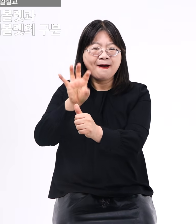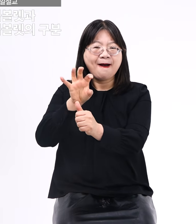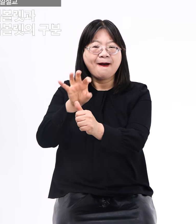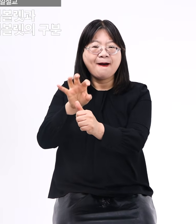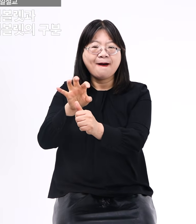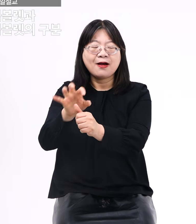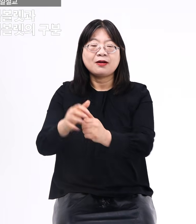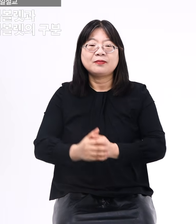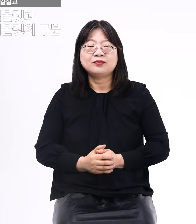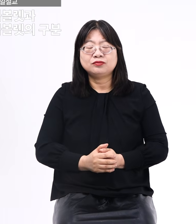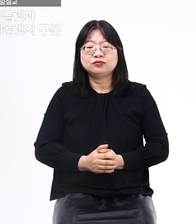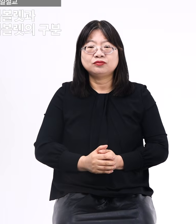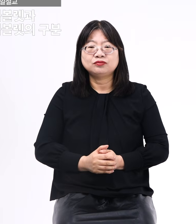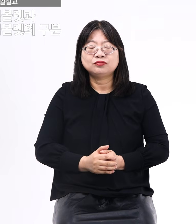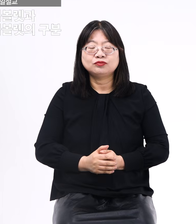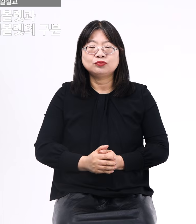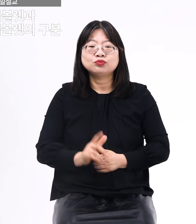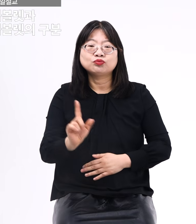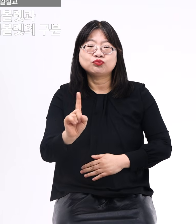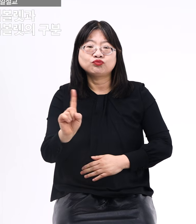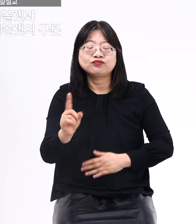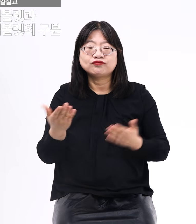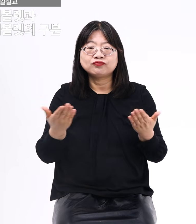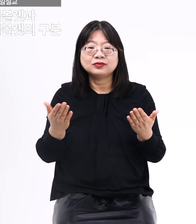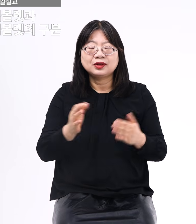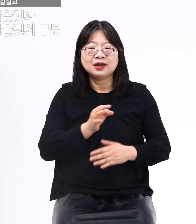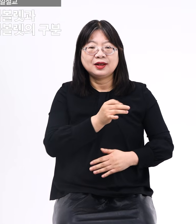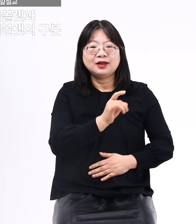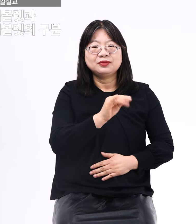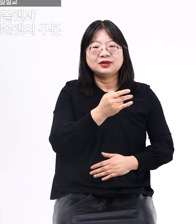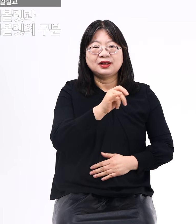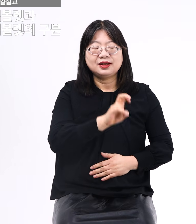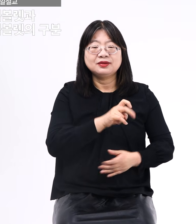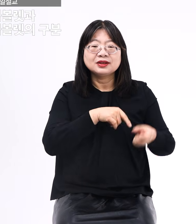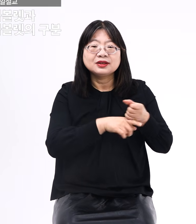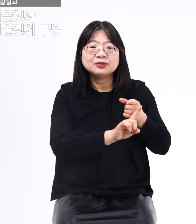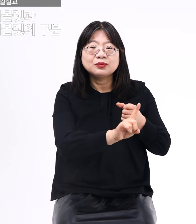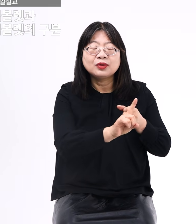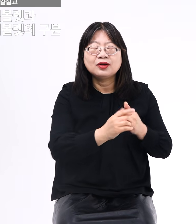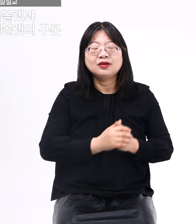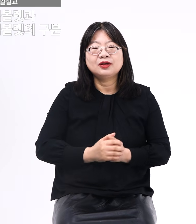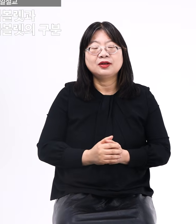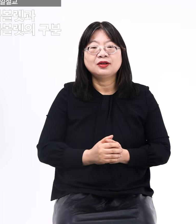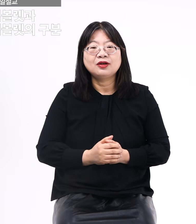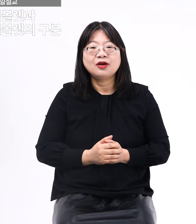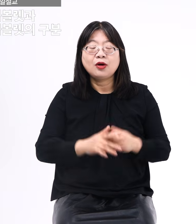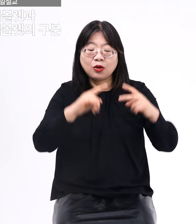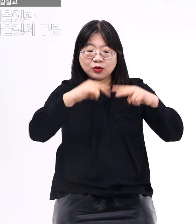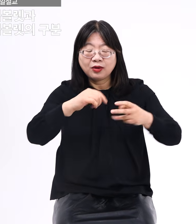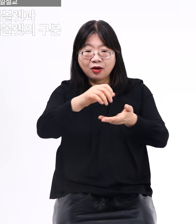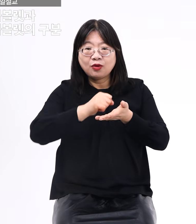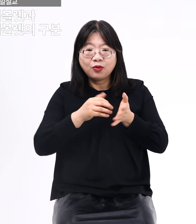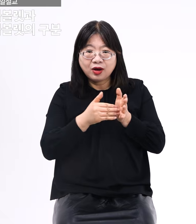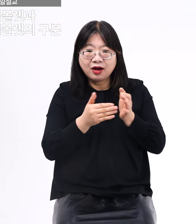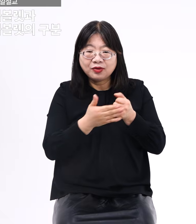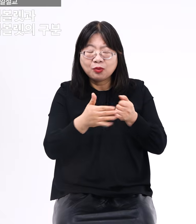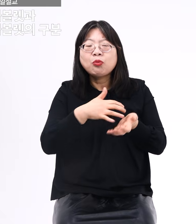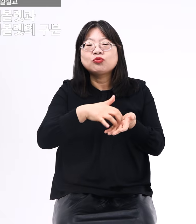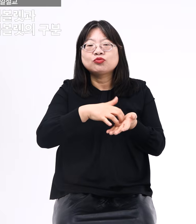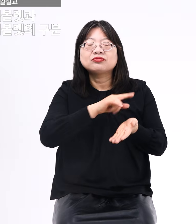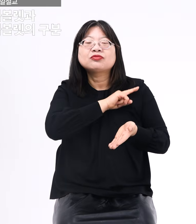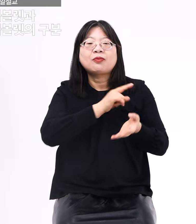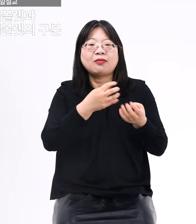됩니다. 자, 이게 무슨 얘기냐 하면 에브라임이라는 뜻은 2배나 얻었다. 그래서 숫자도 제일